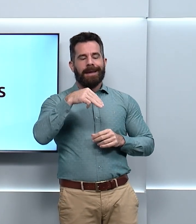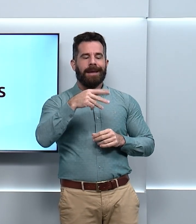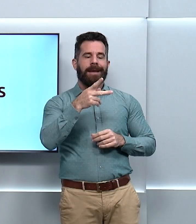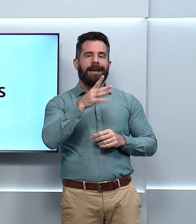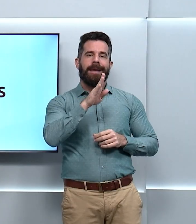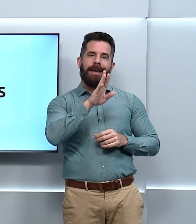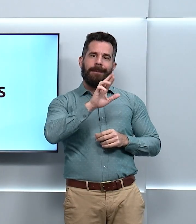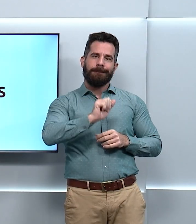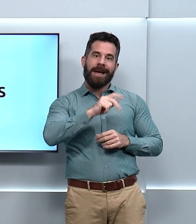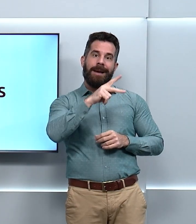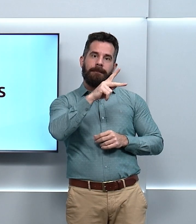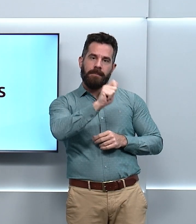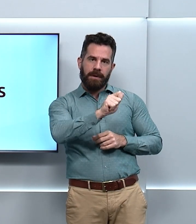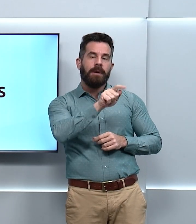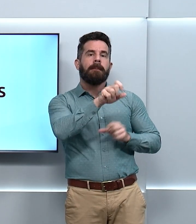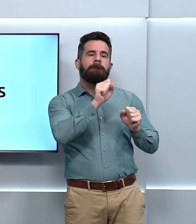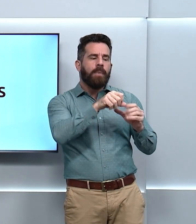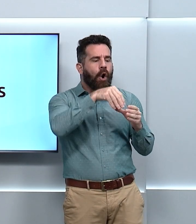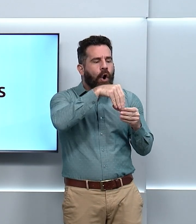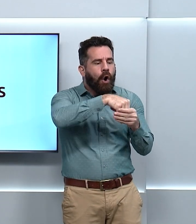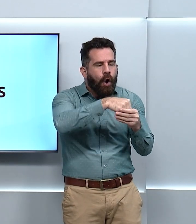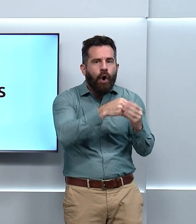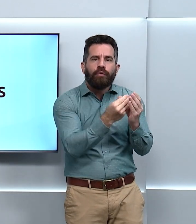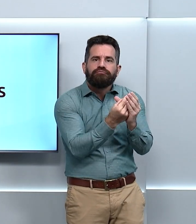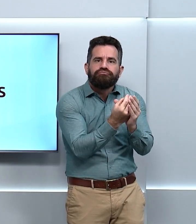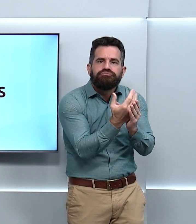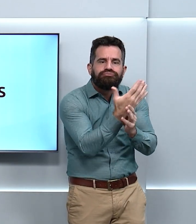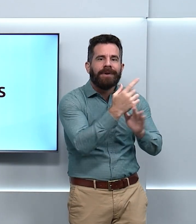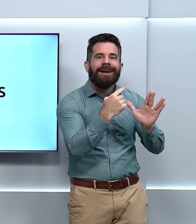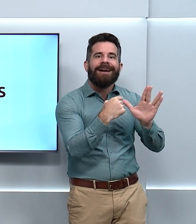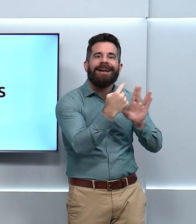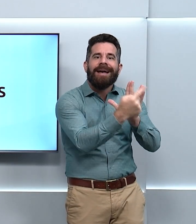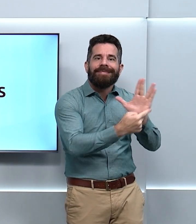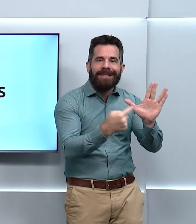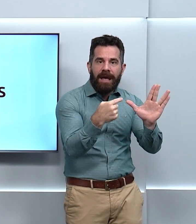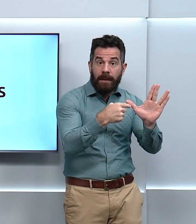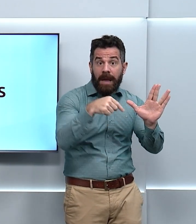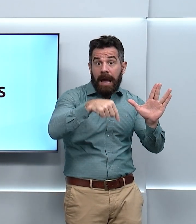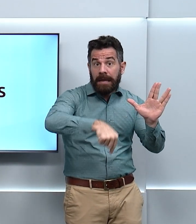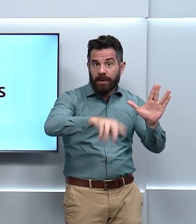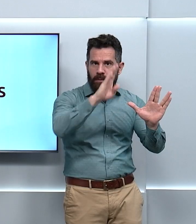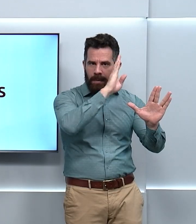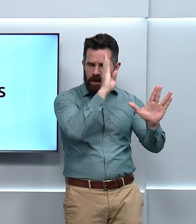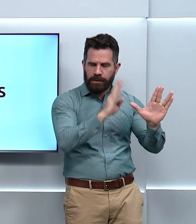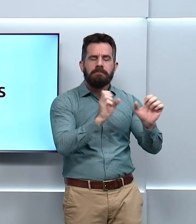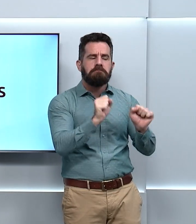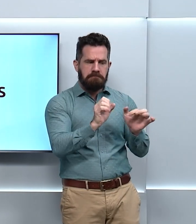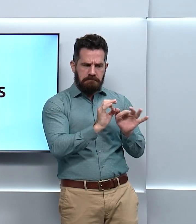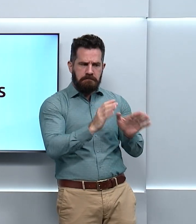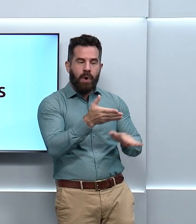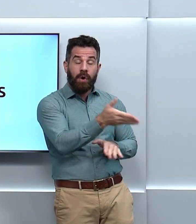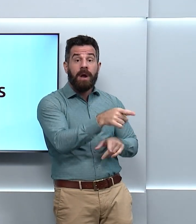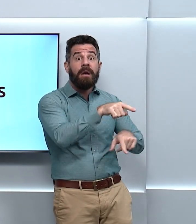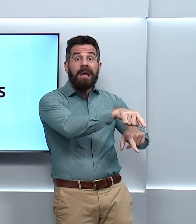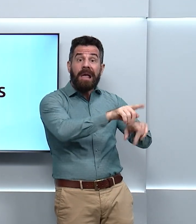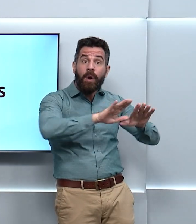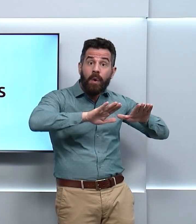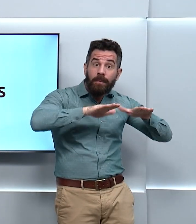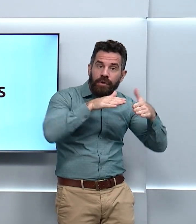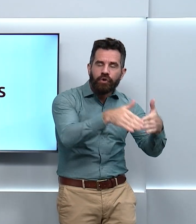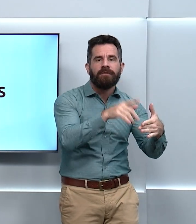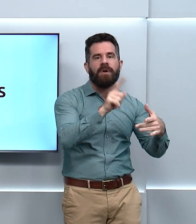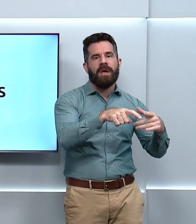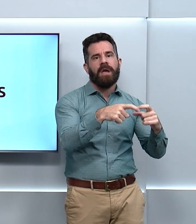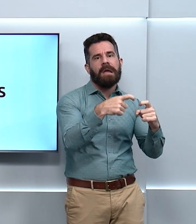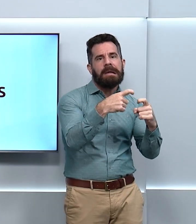de cannabis no Brasil. A autorização tem caráter apenas científico e não envolve